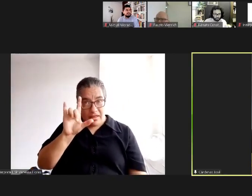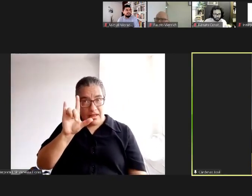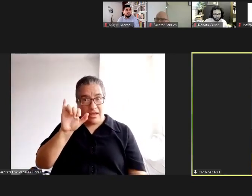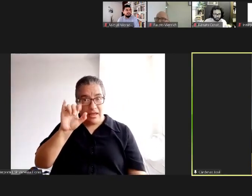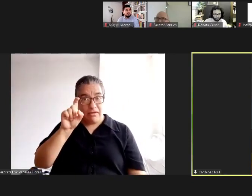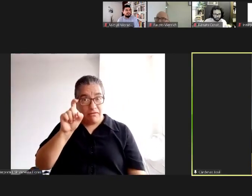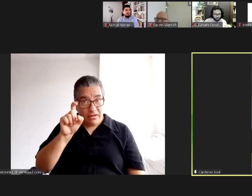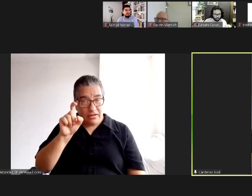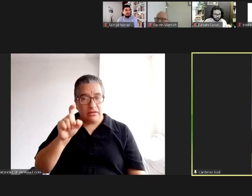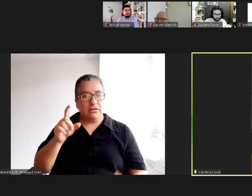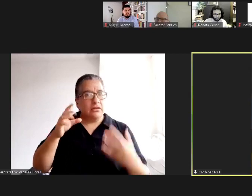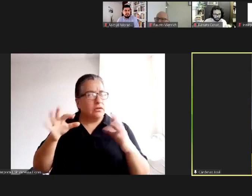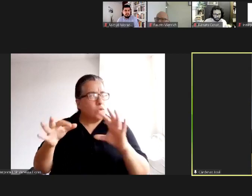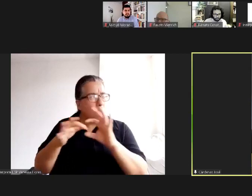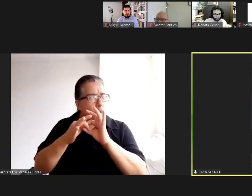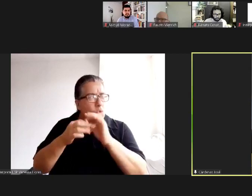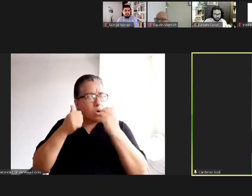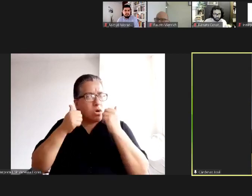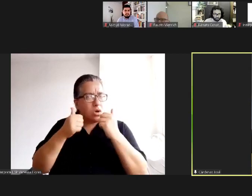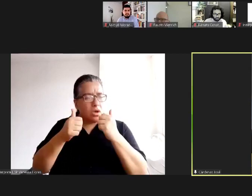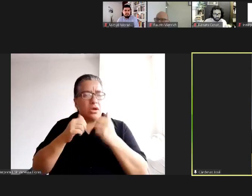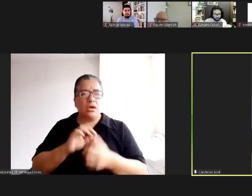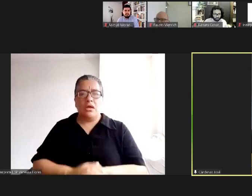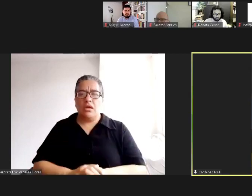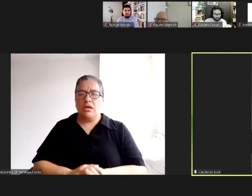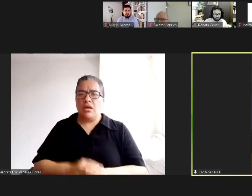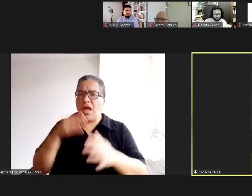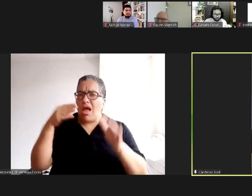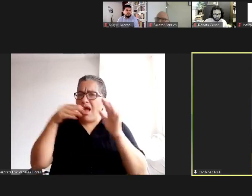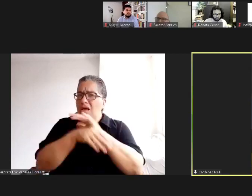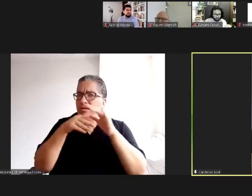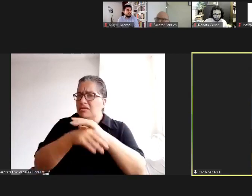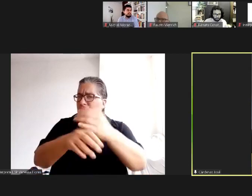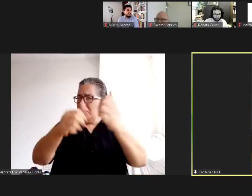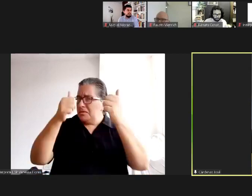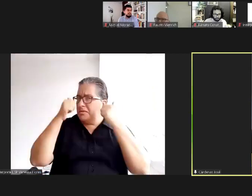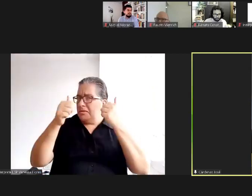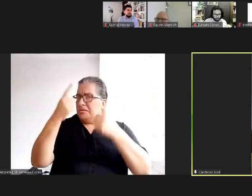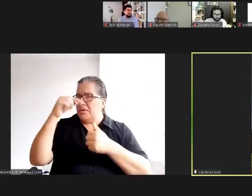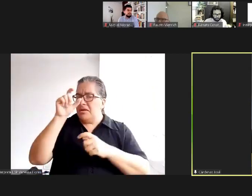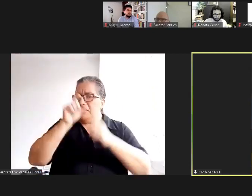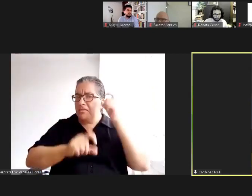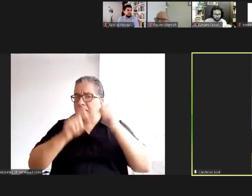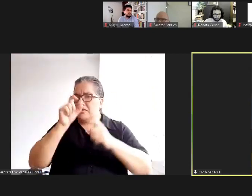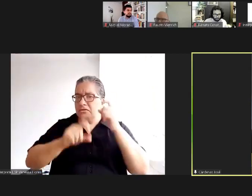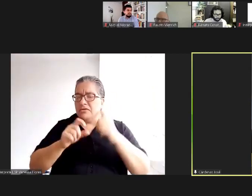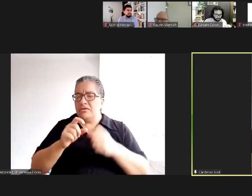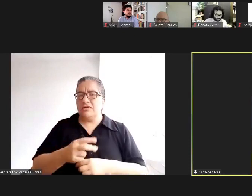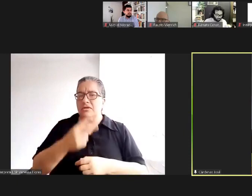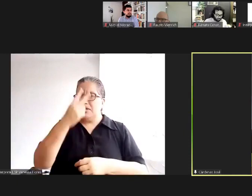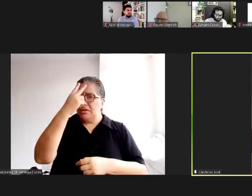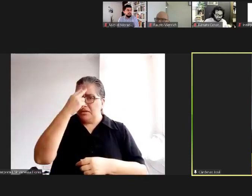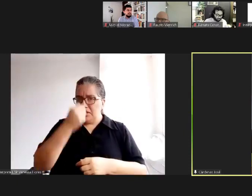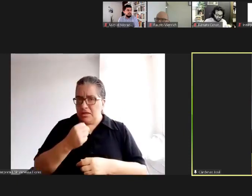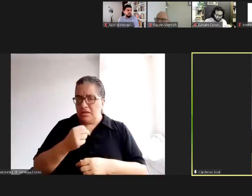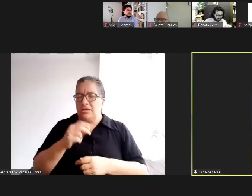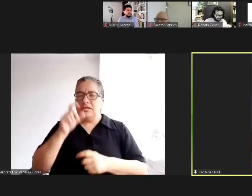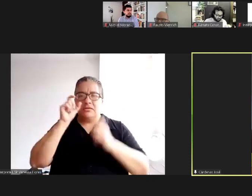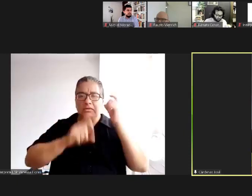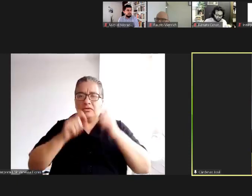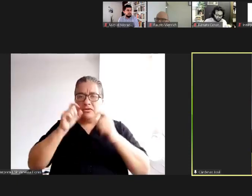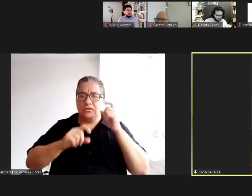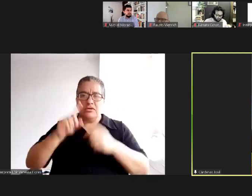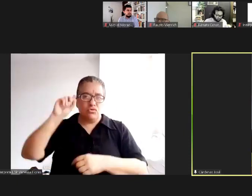cuenta tiene un catálogo grande de películas que están audiodescritas y subtituladas. Y una de las sorpresas